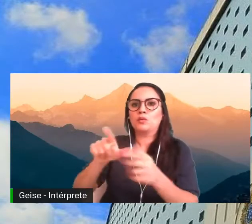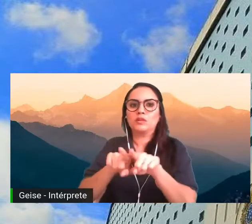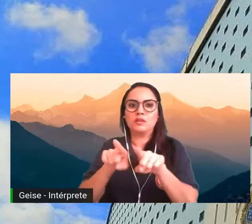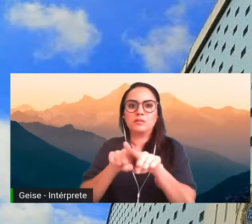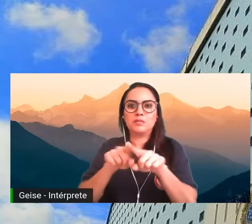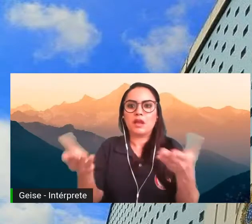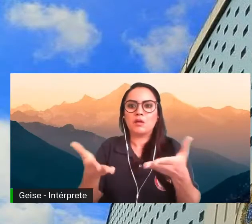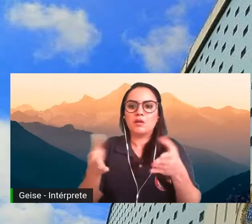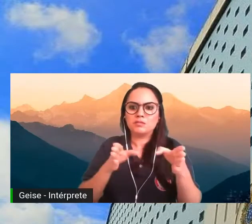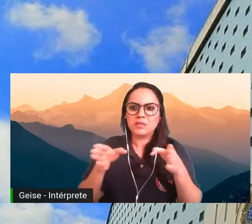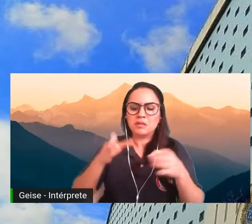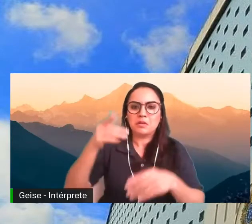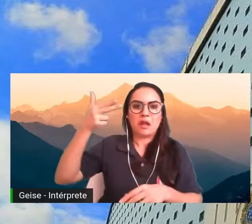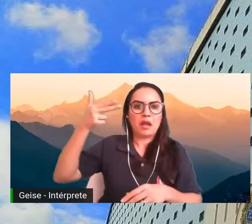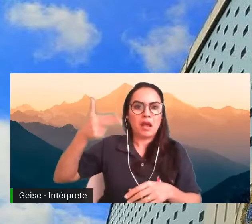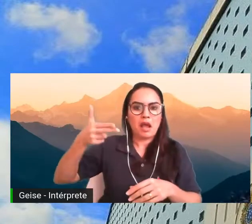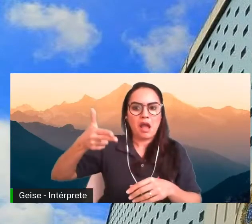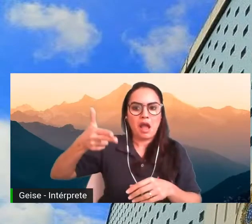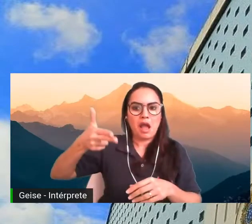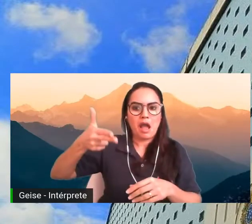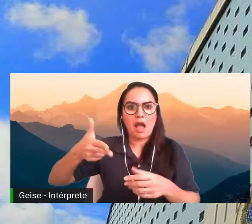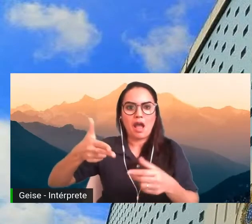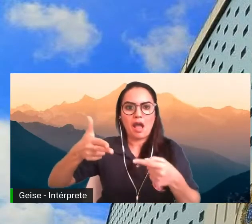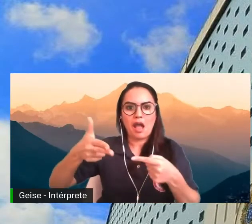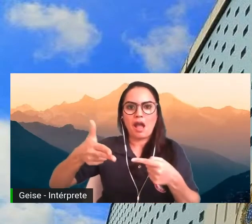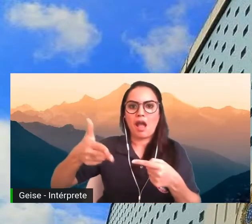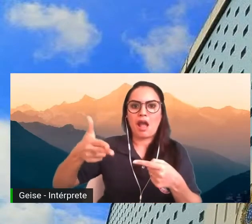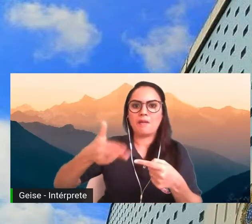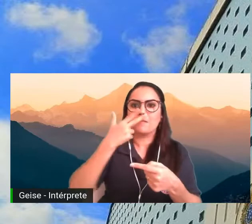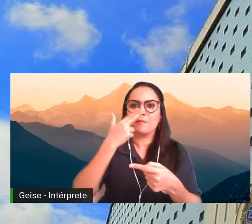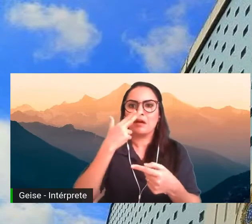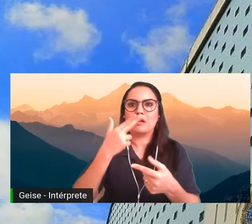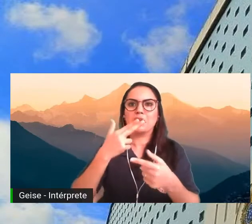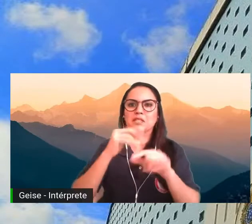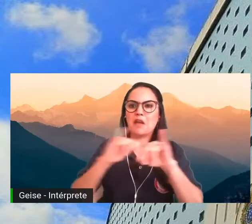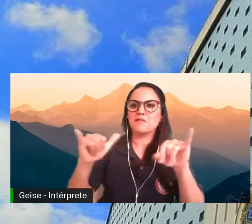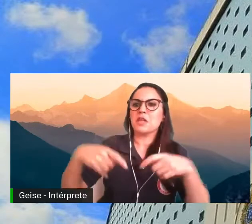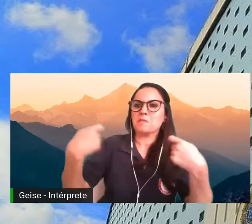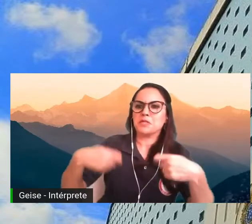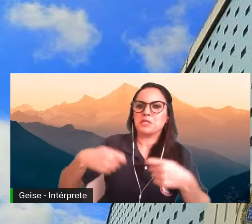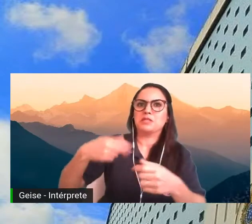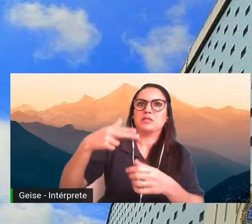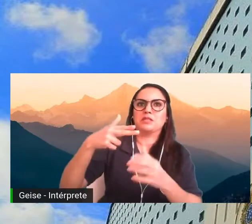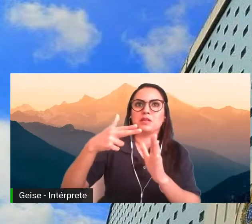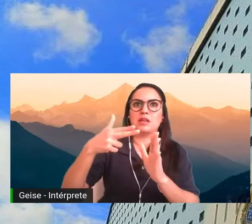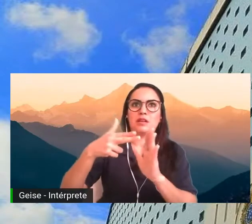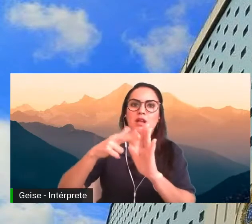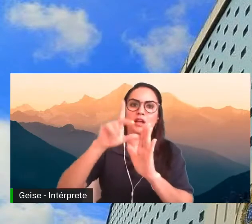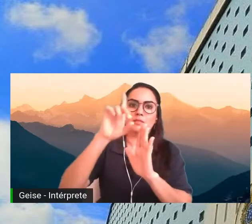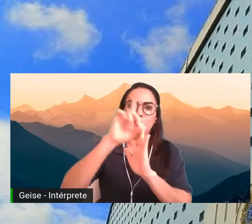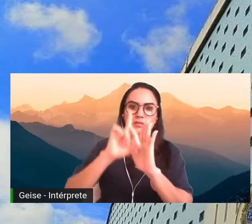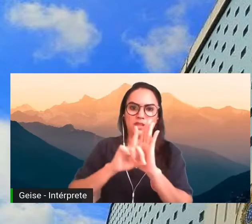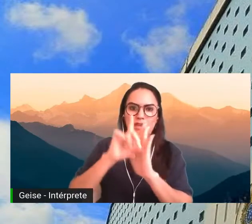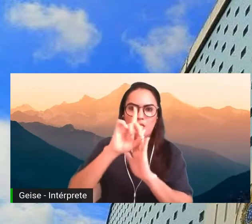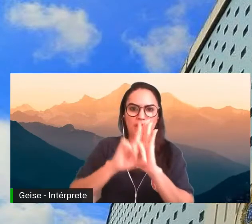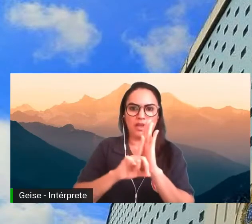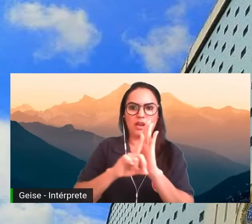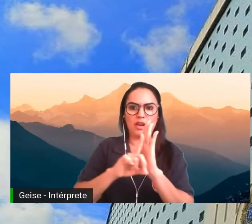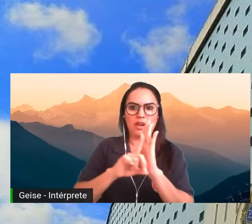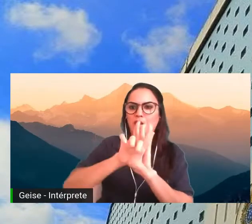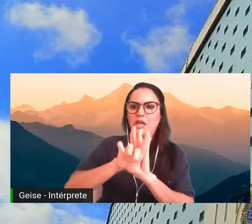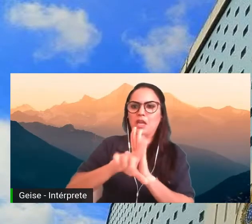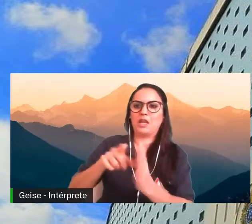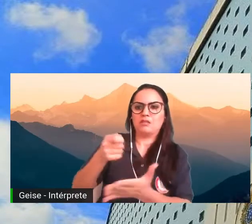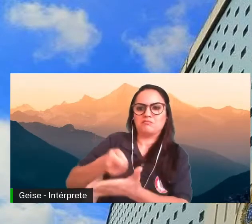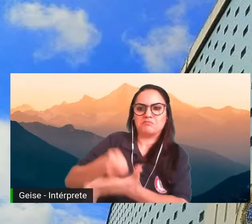que são pregadas por tentativa de decretos reincidentes, da violência que vigora na sociedade. Como